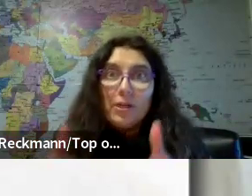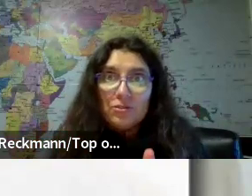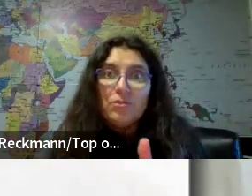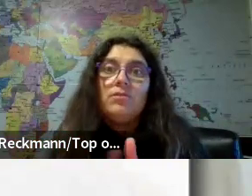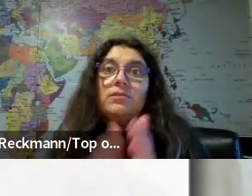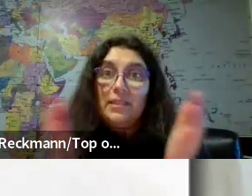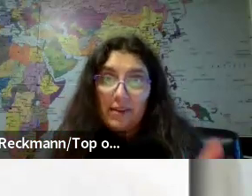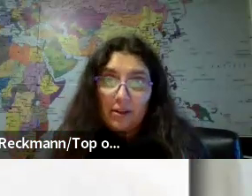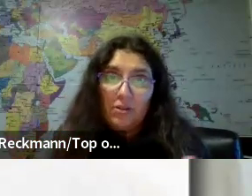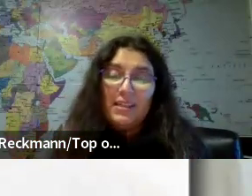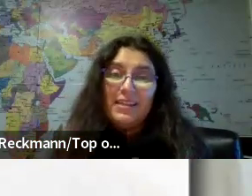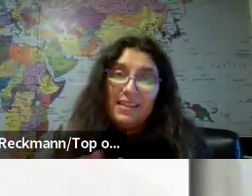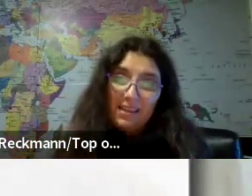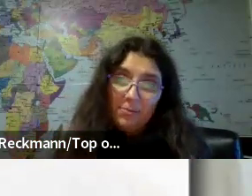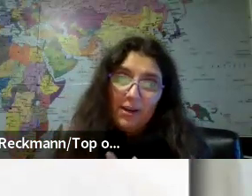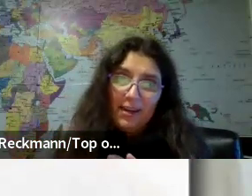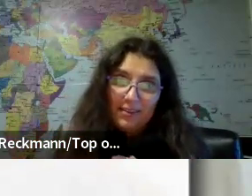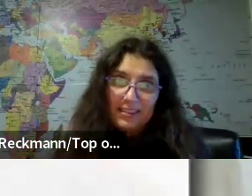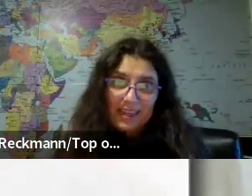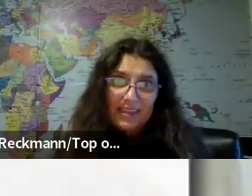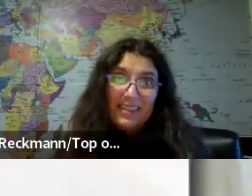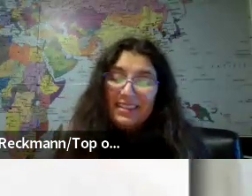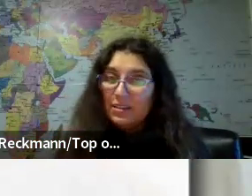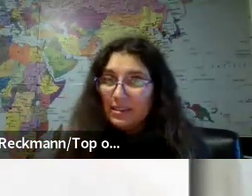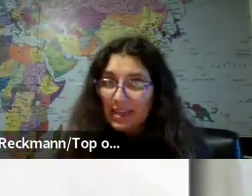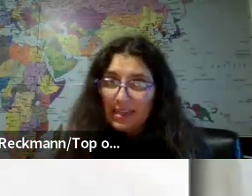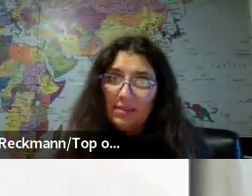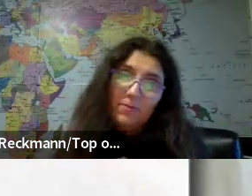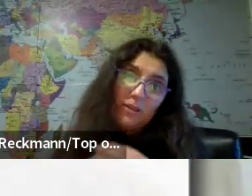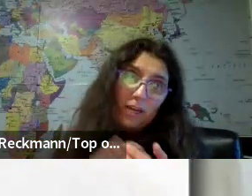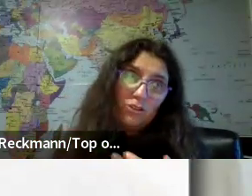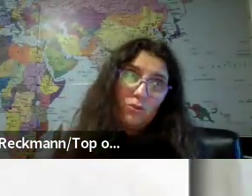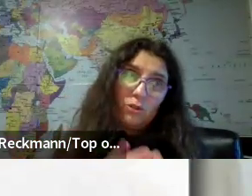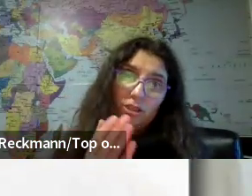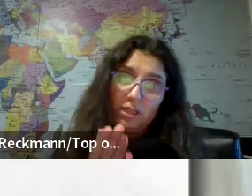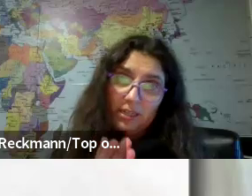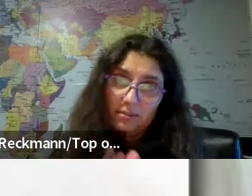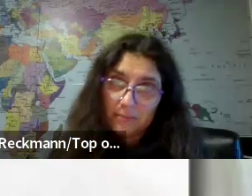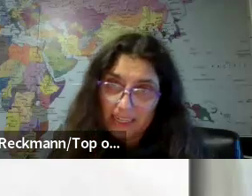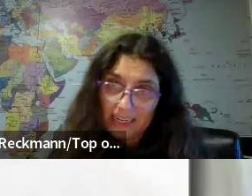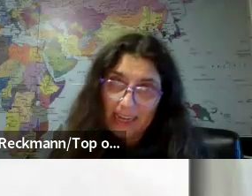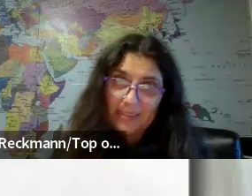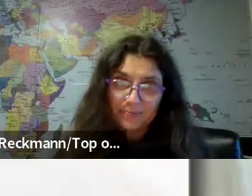el puesto de trabajo que vamos a revisar tenga y cuáles son sus condiciones